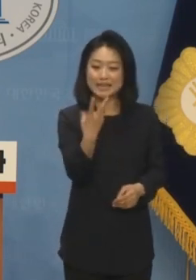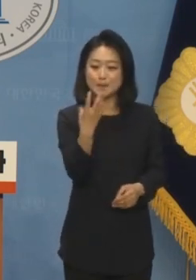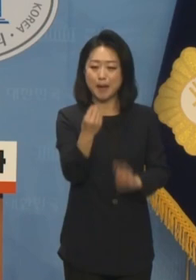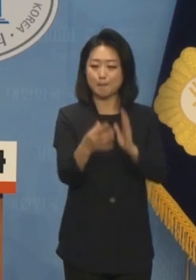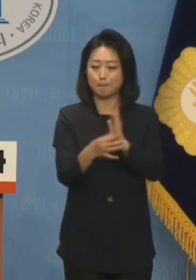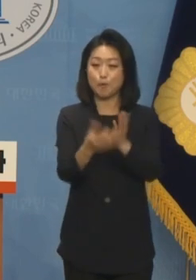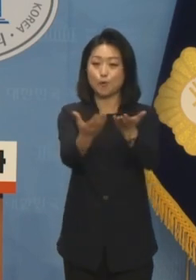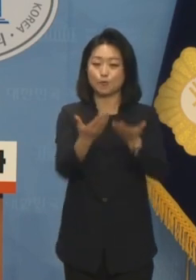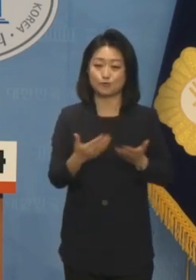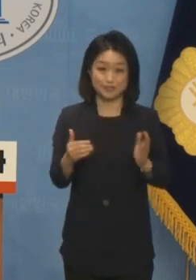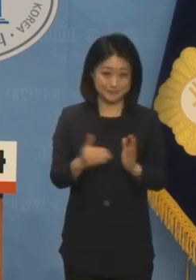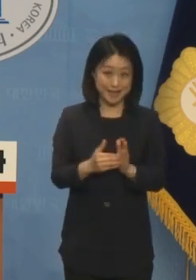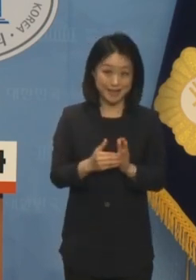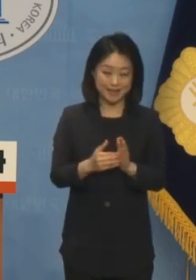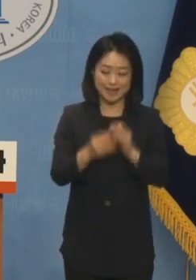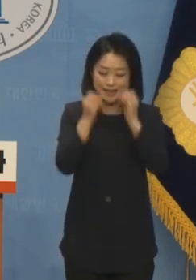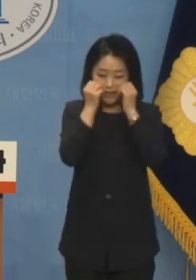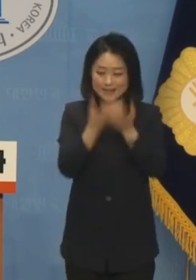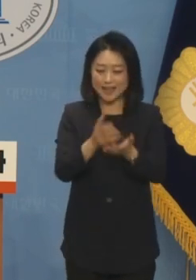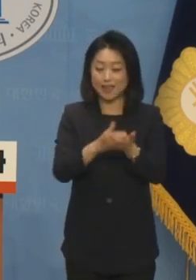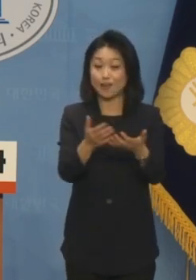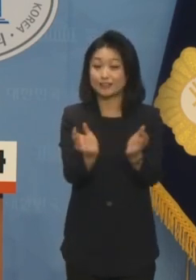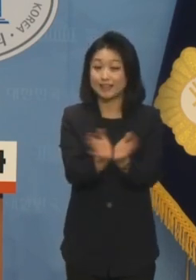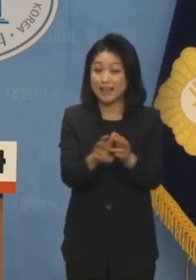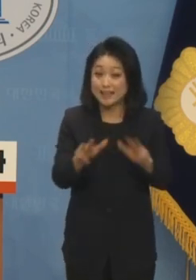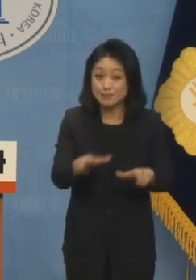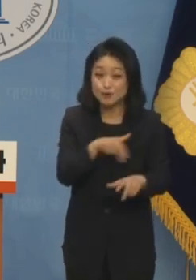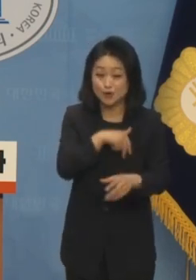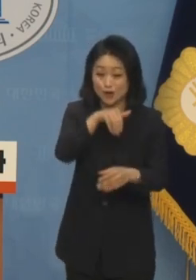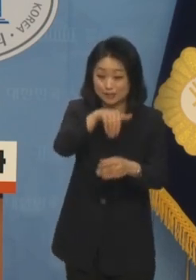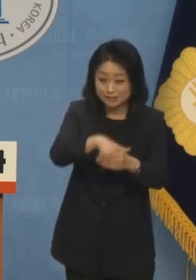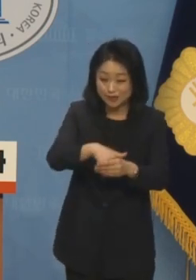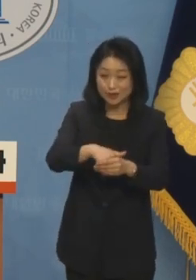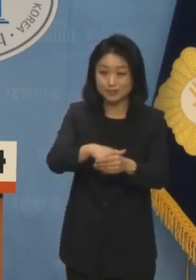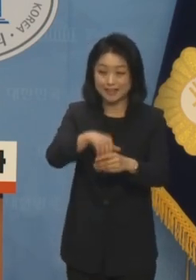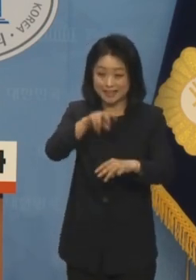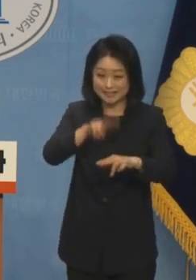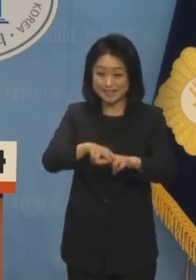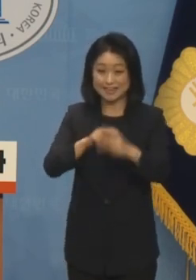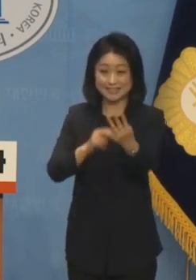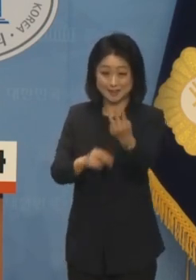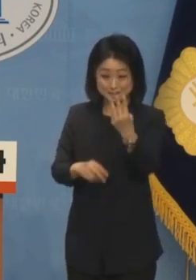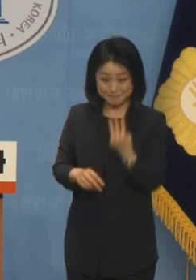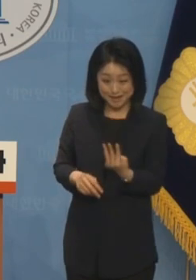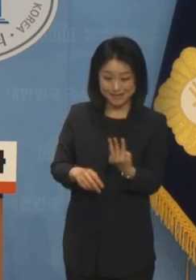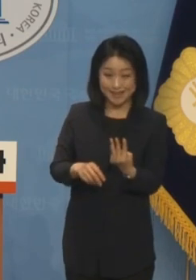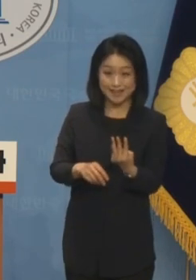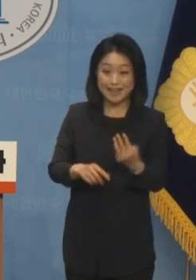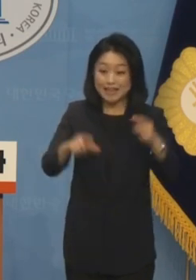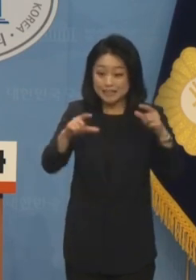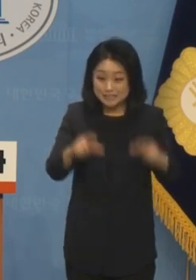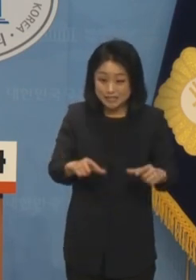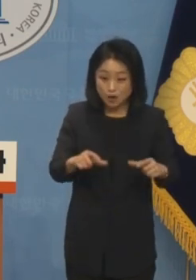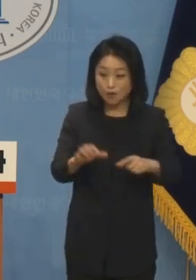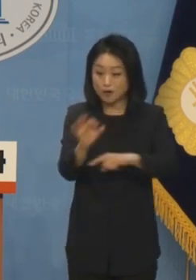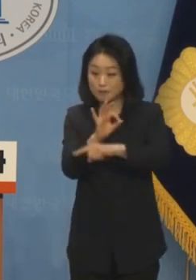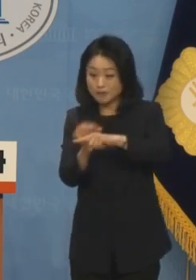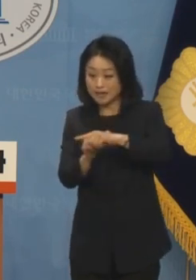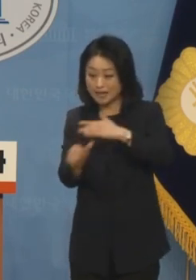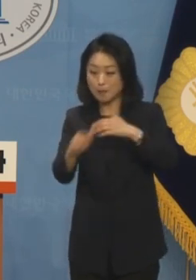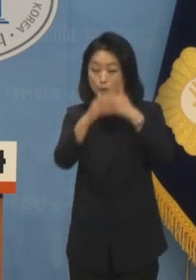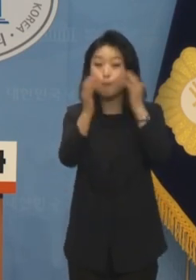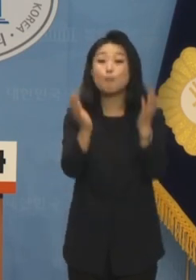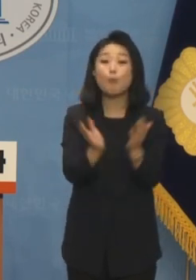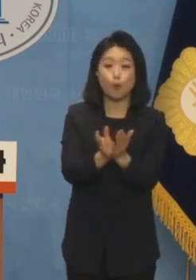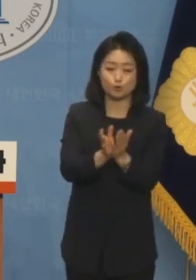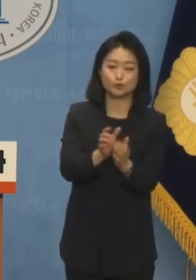건네주셨습니다. 저희 개혁신당은 이번 총선에 의석을 확보한 정당 가운데 지역구와 비례대표에 모두